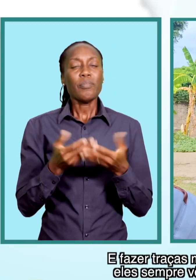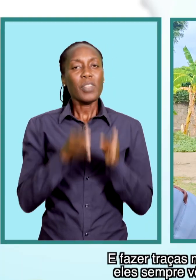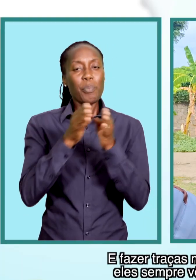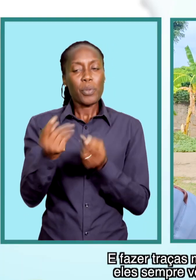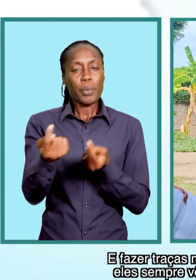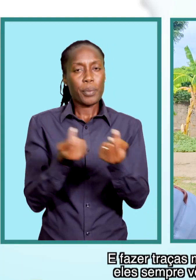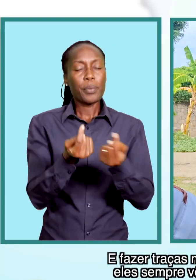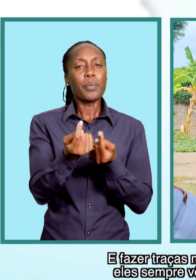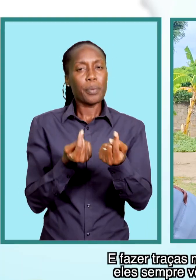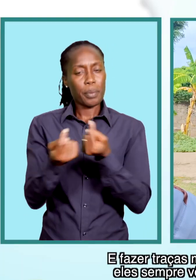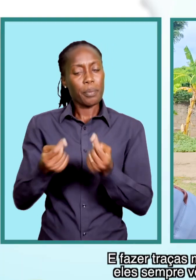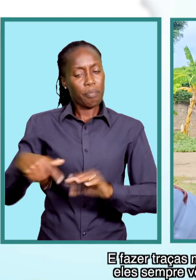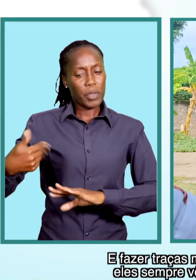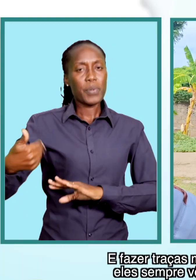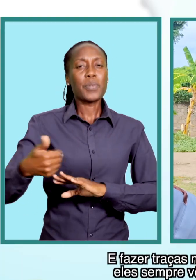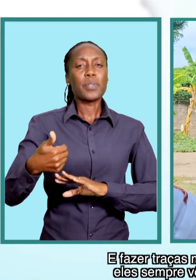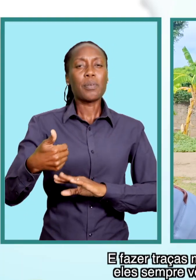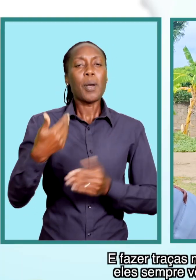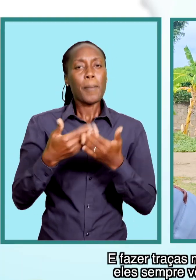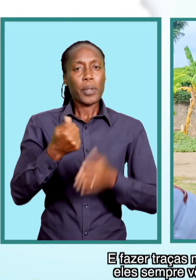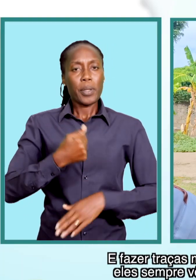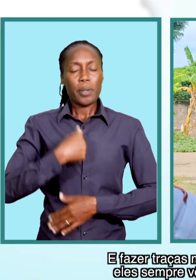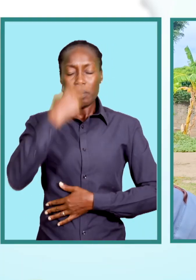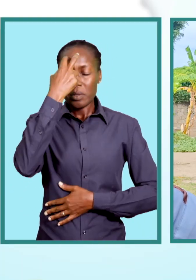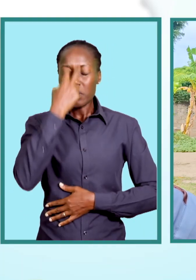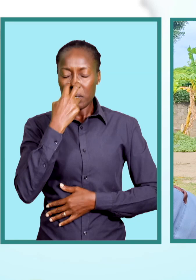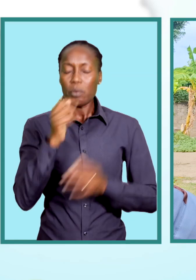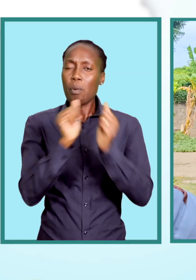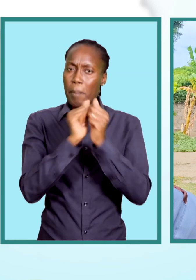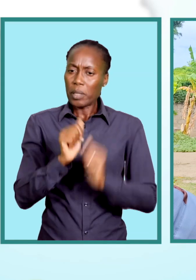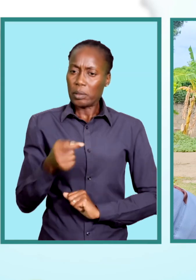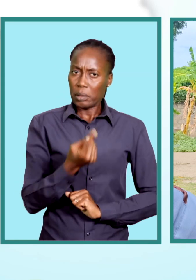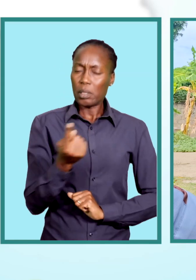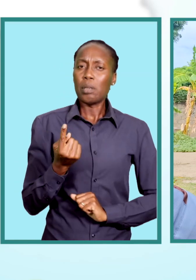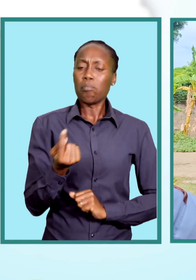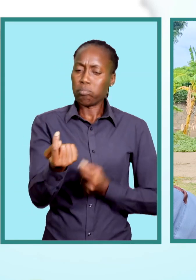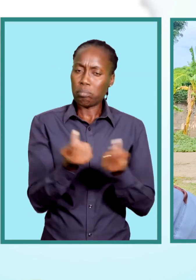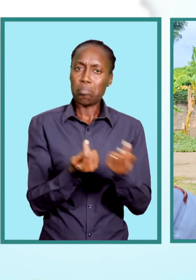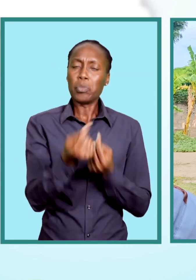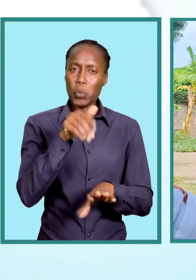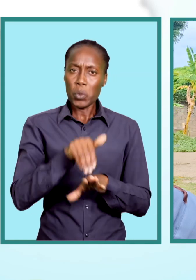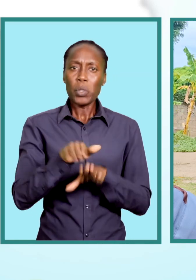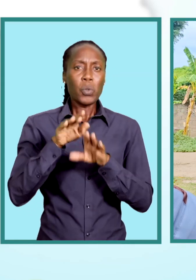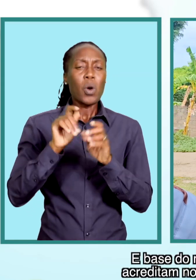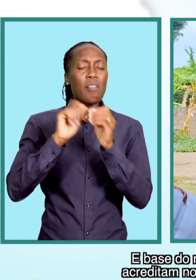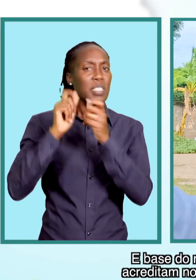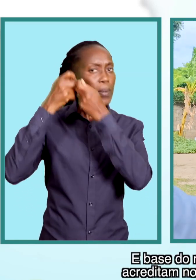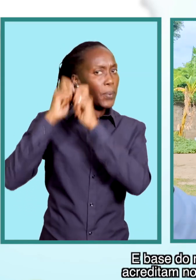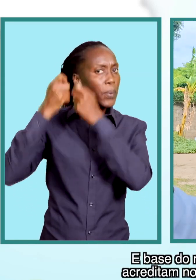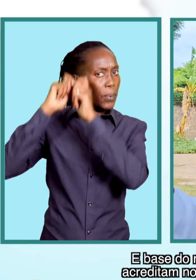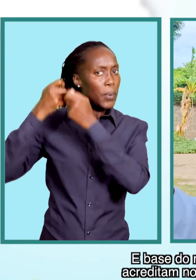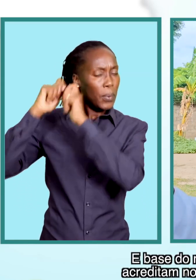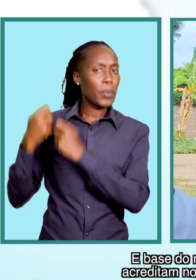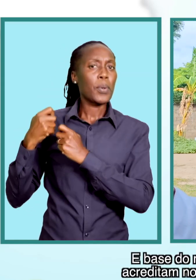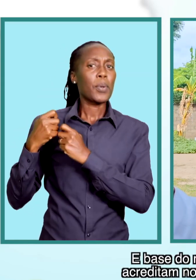clientes fiéis, que eles sempre vêm, independente de como eu estou agora, eles sempre vêm para fazer tranças comigo, em base